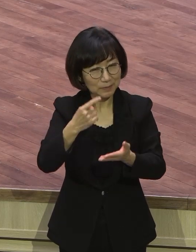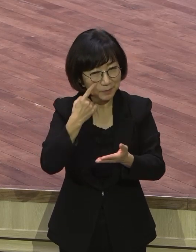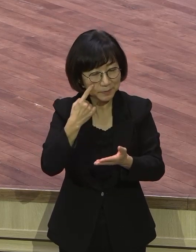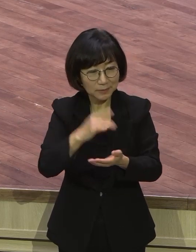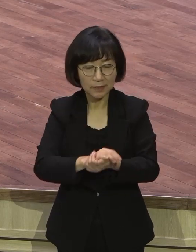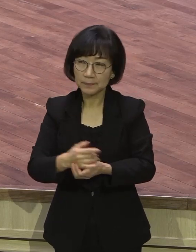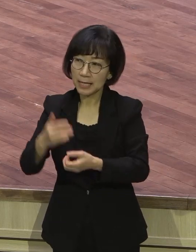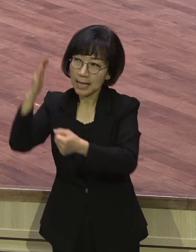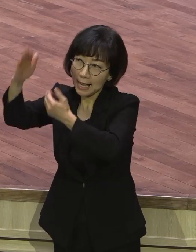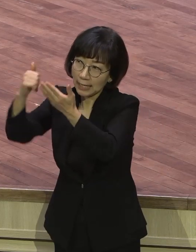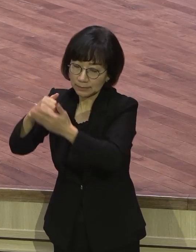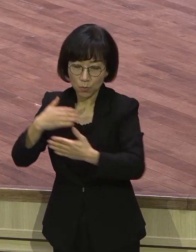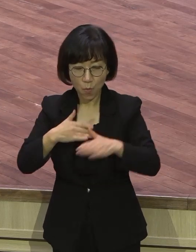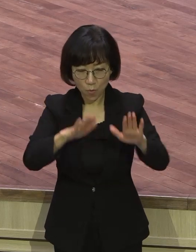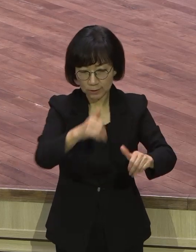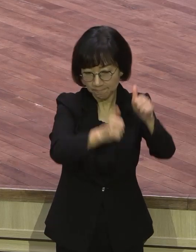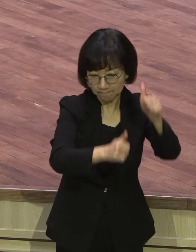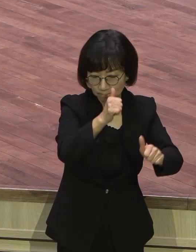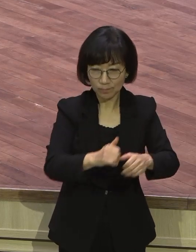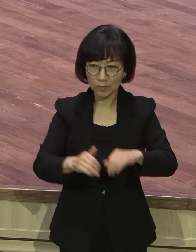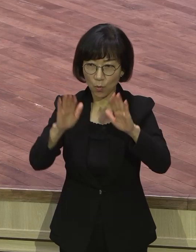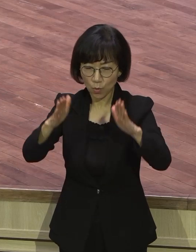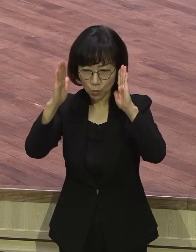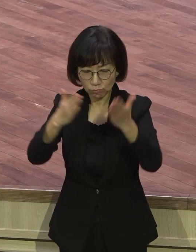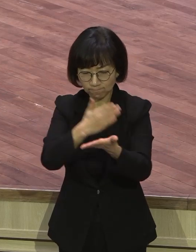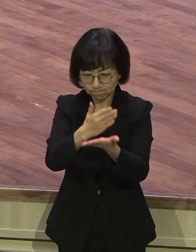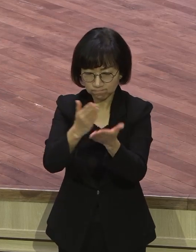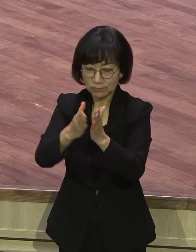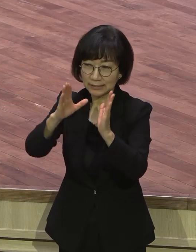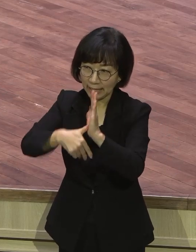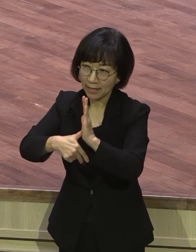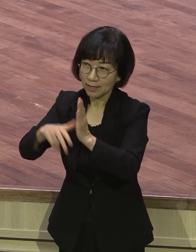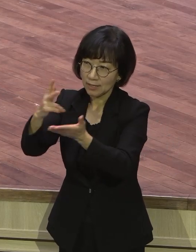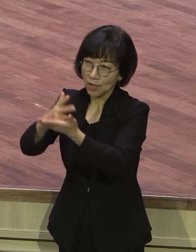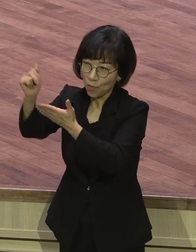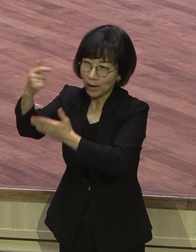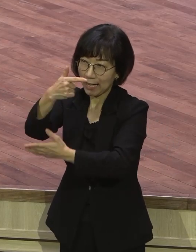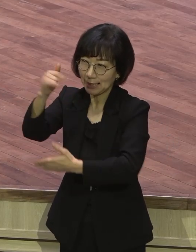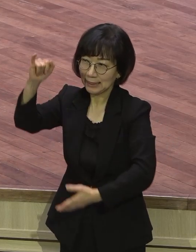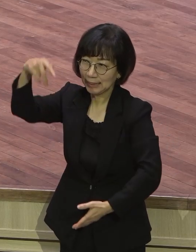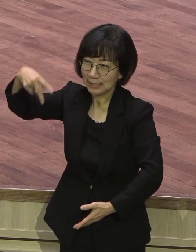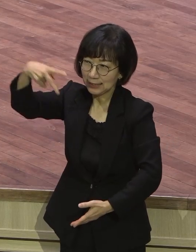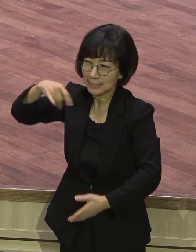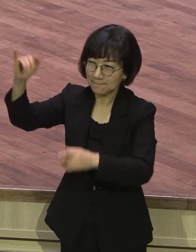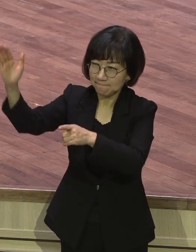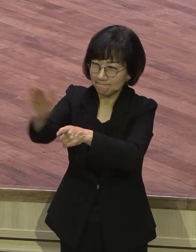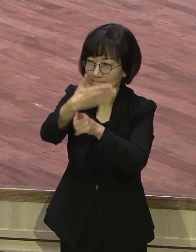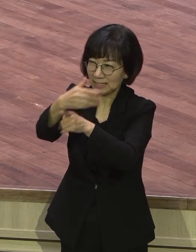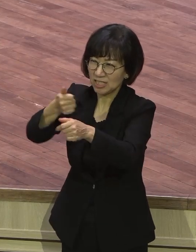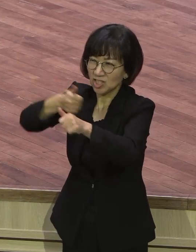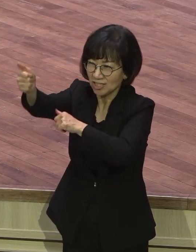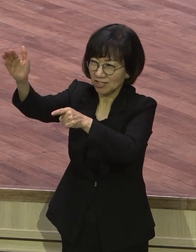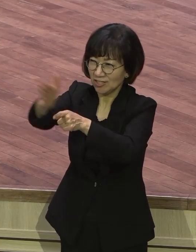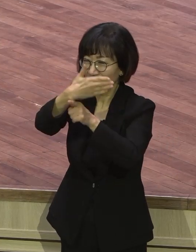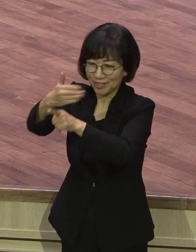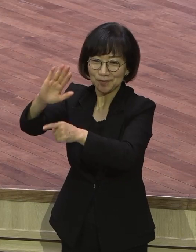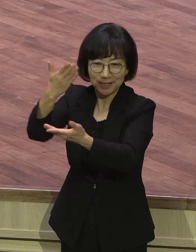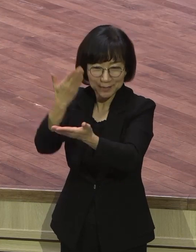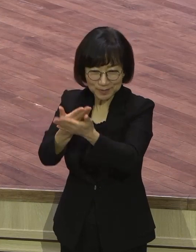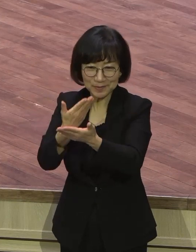이 과목에 이 시험에 오늘 요아 니시가 되기야 조합사사 열심히 하나님 앞에 기도하고 은약 잡고 공부했는데